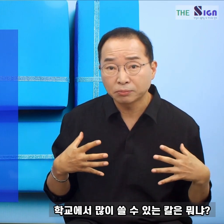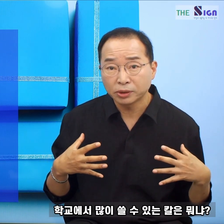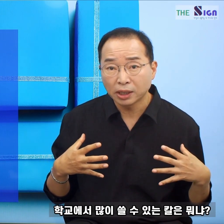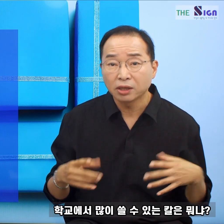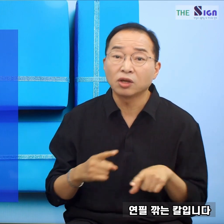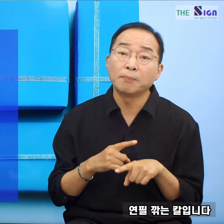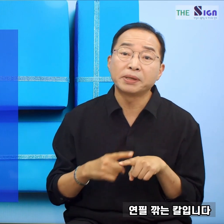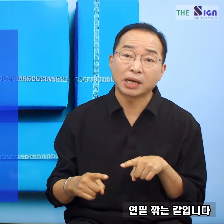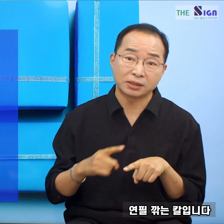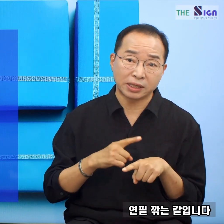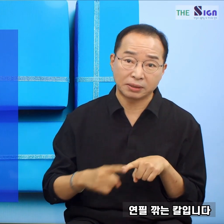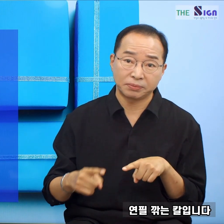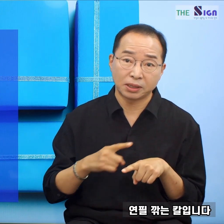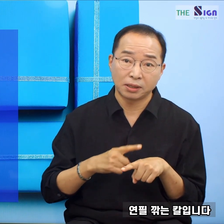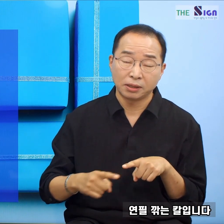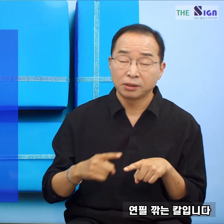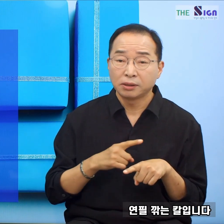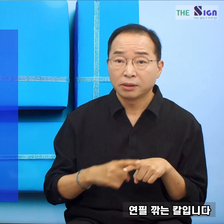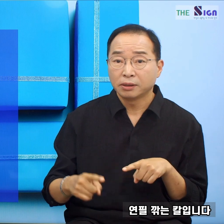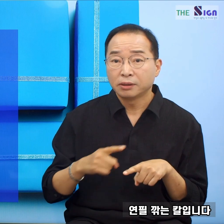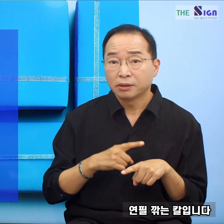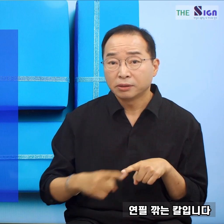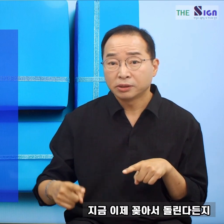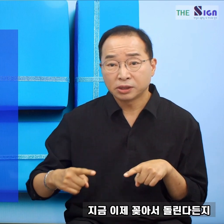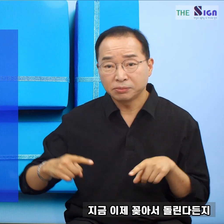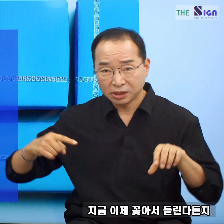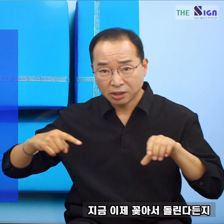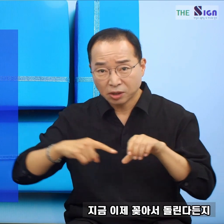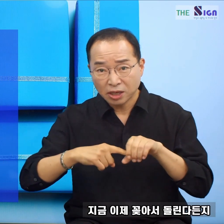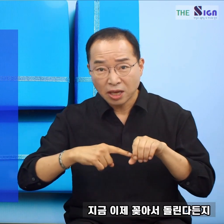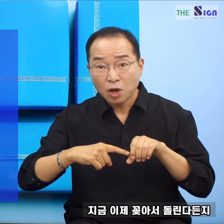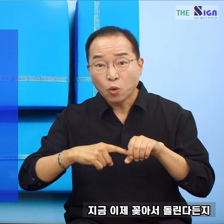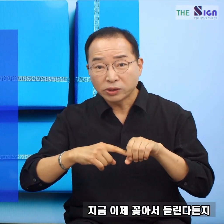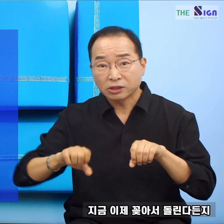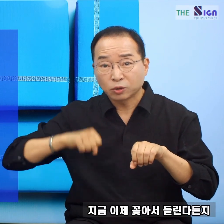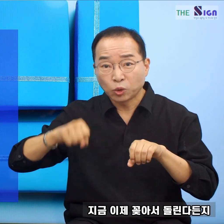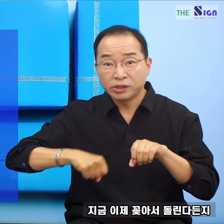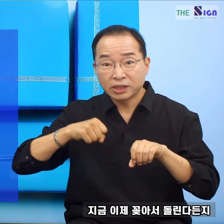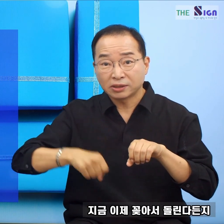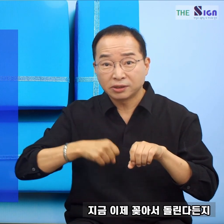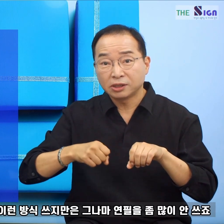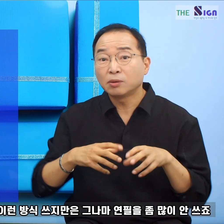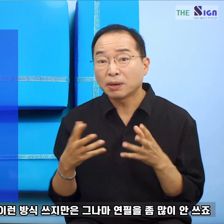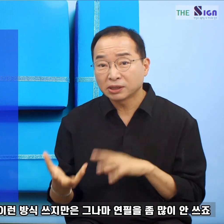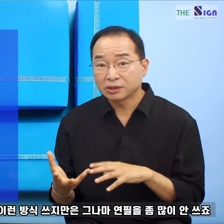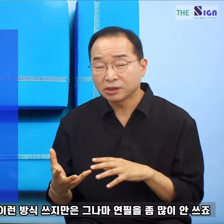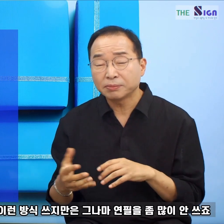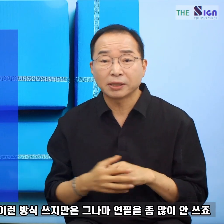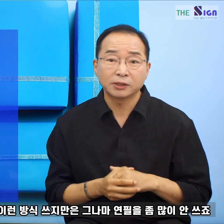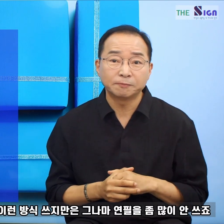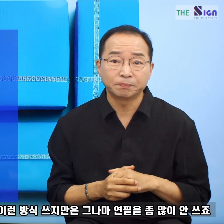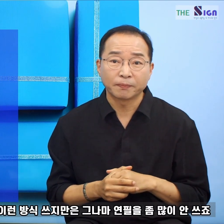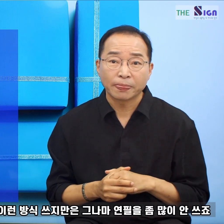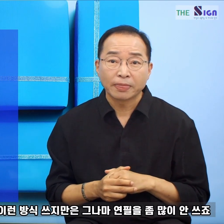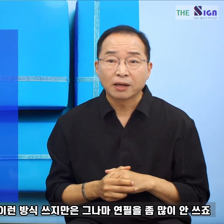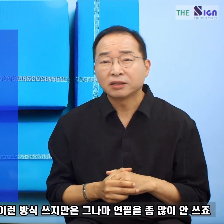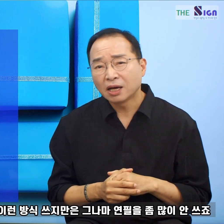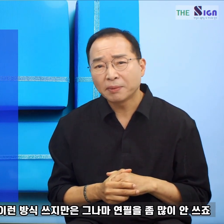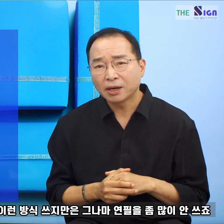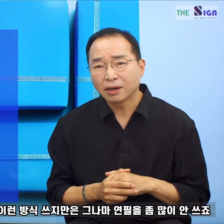뭐냐? 연필 깎는 칼입니다. 지금 이제 꽂아서 돌린다든지 이런 방식 쓰지만은 그나마